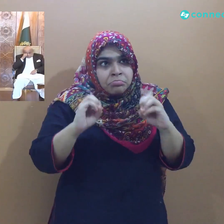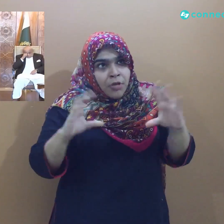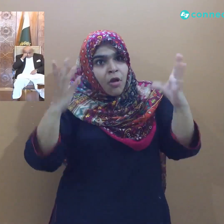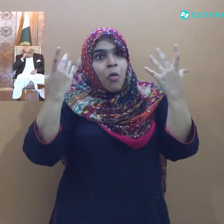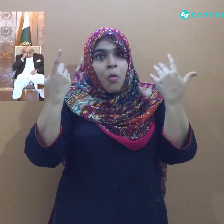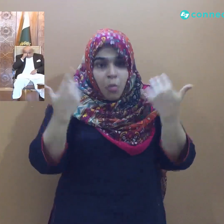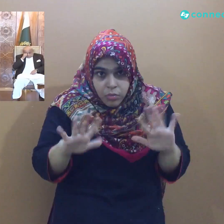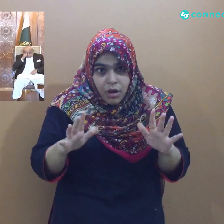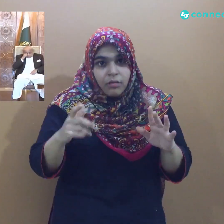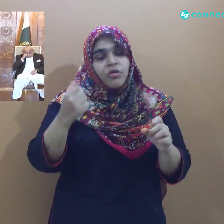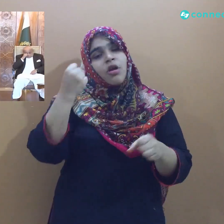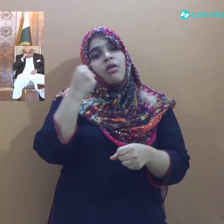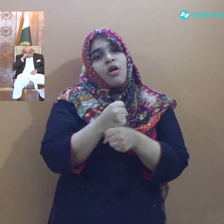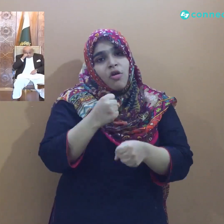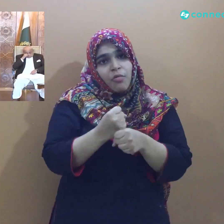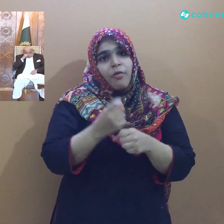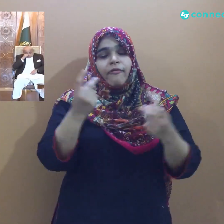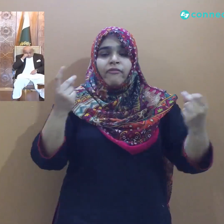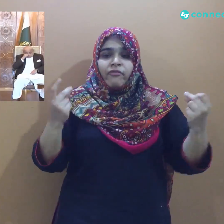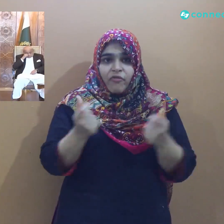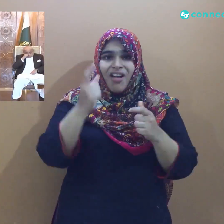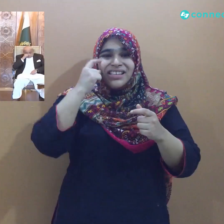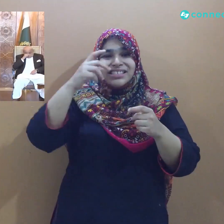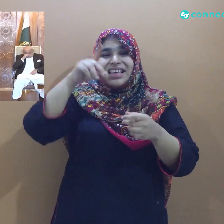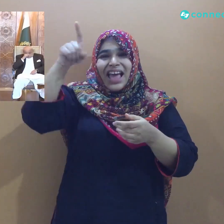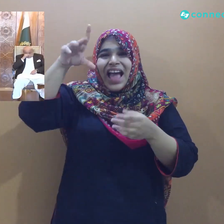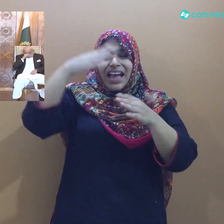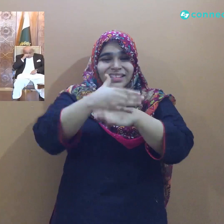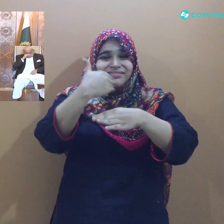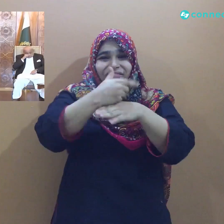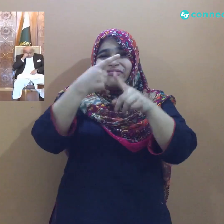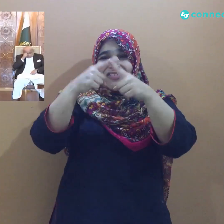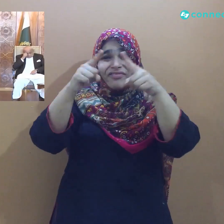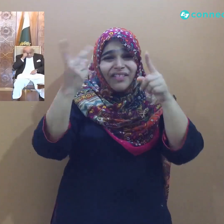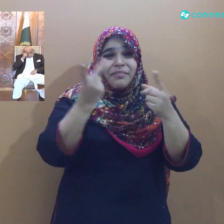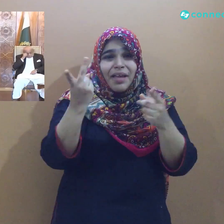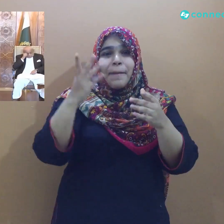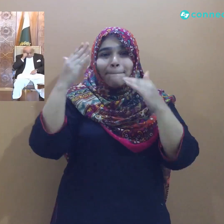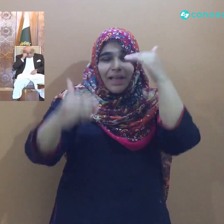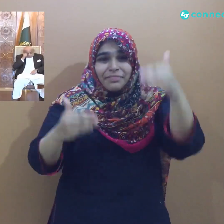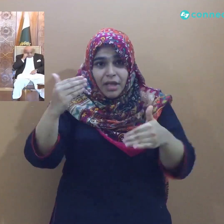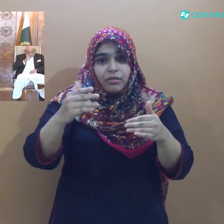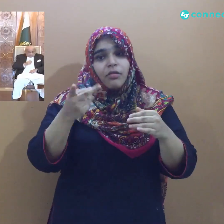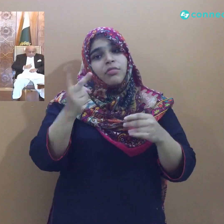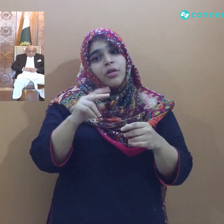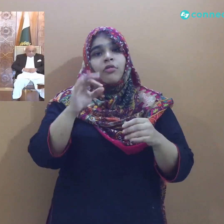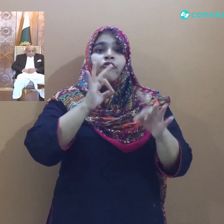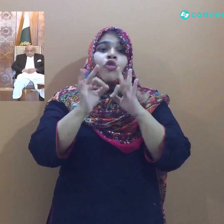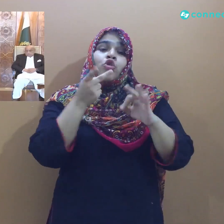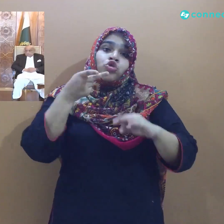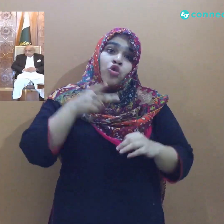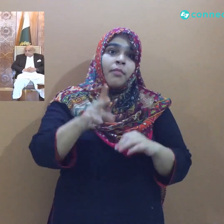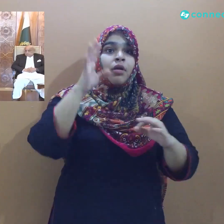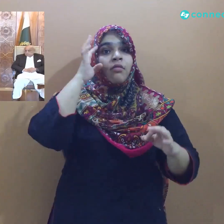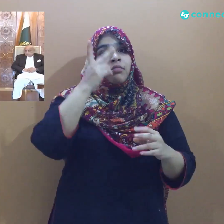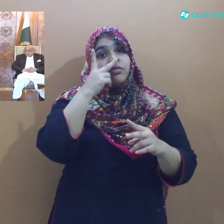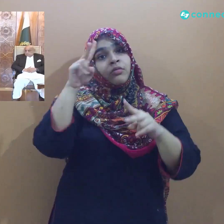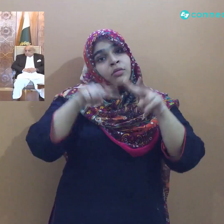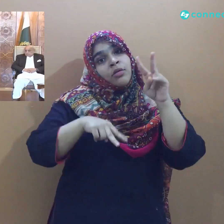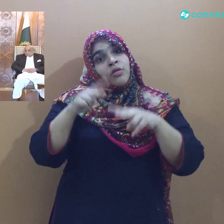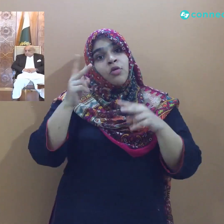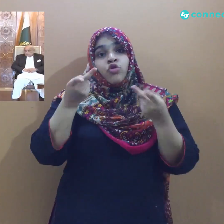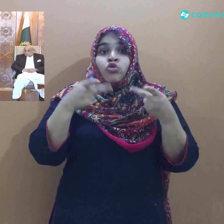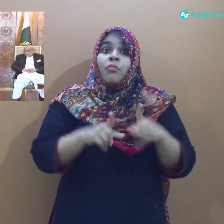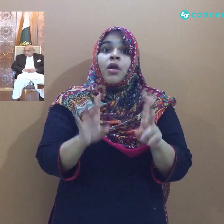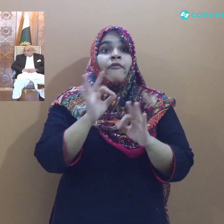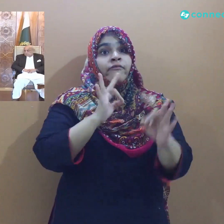ہے، تو حکومت دوسرے شعبوں کی طرح مساجد اور امام بارگاہوں کے بارے میں فیصلے پر نظر ثانی